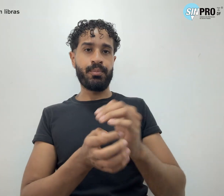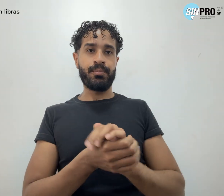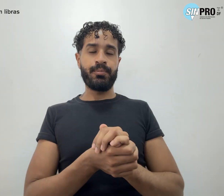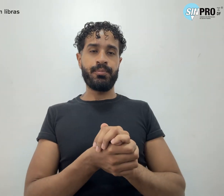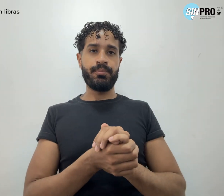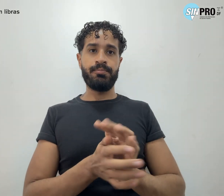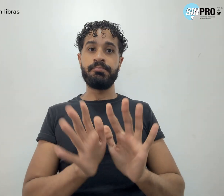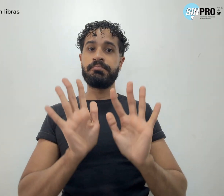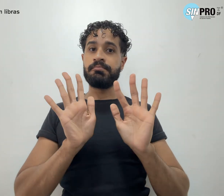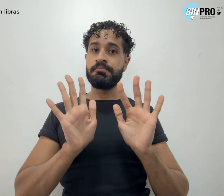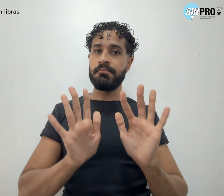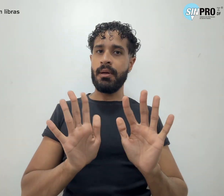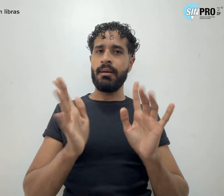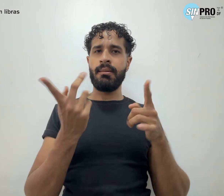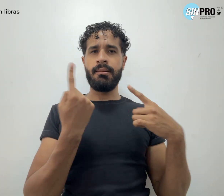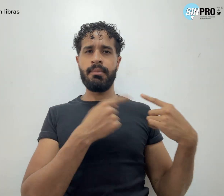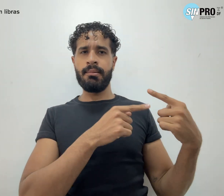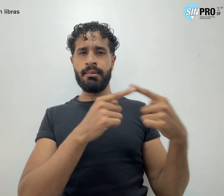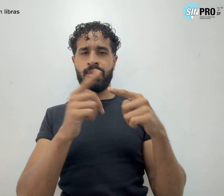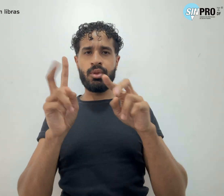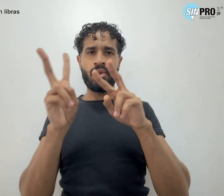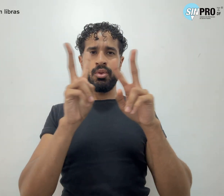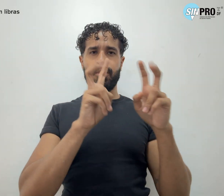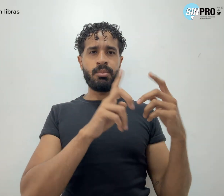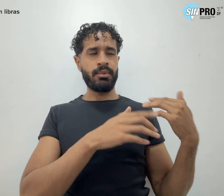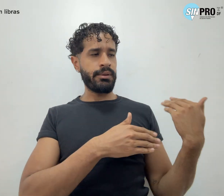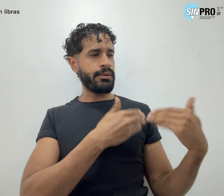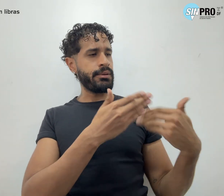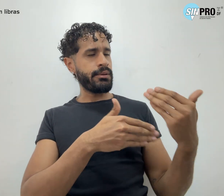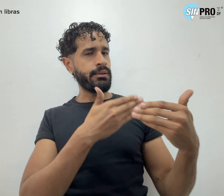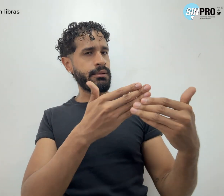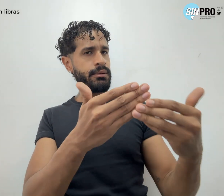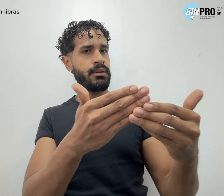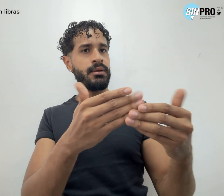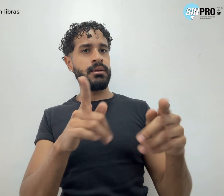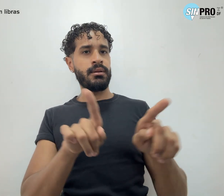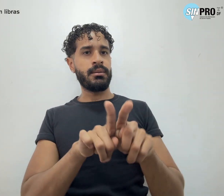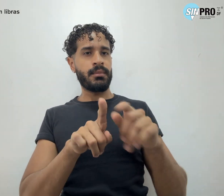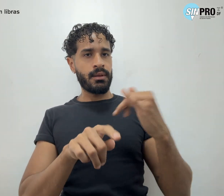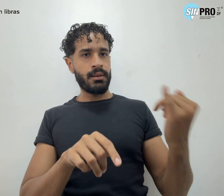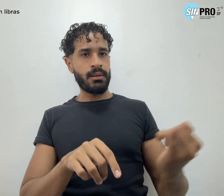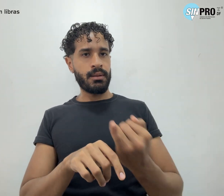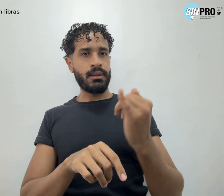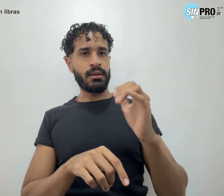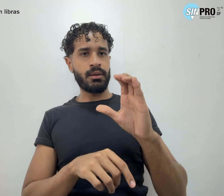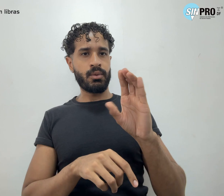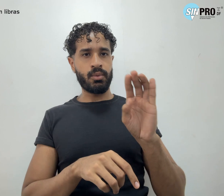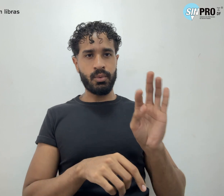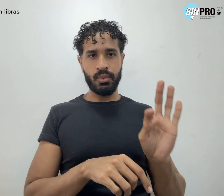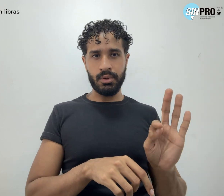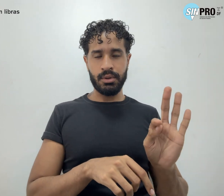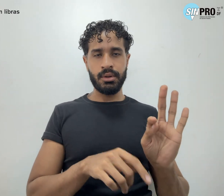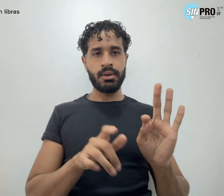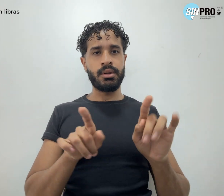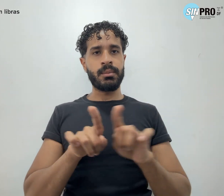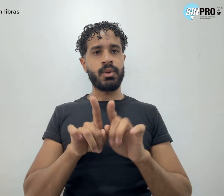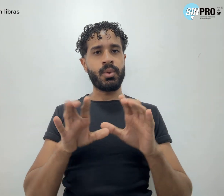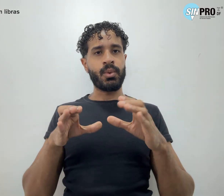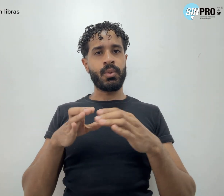Entretanto, o debate sobre a trajetória e a importância da CUT e do movimento sindical,